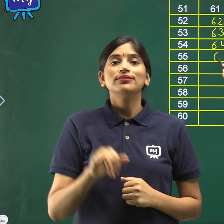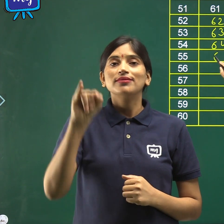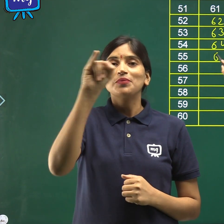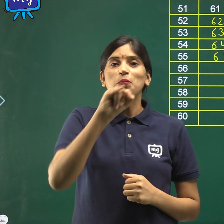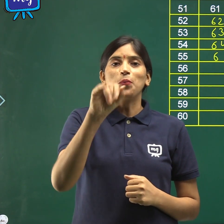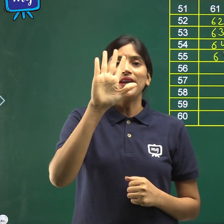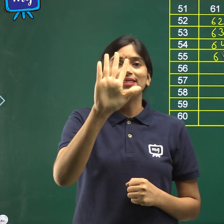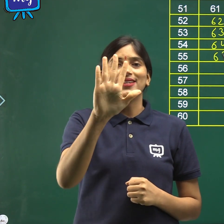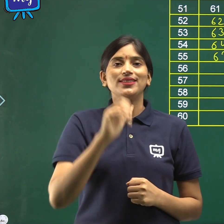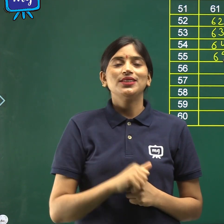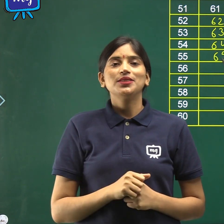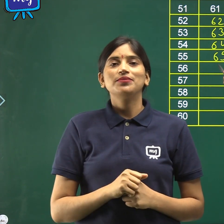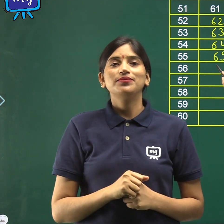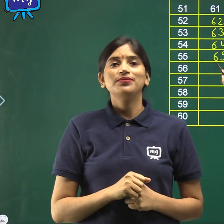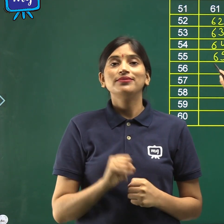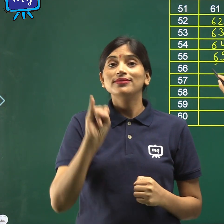65,